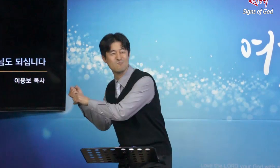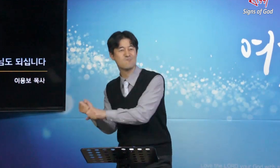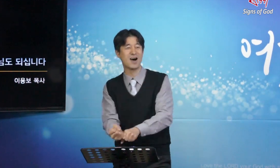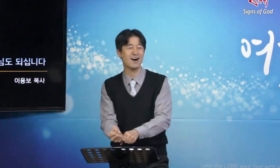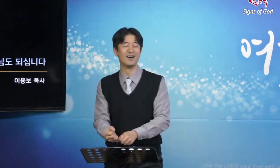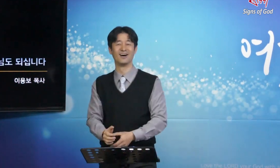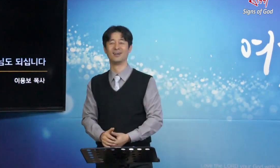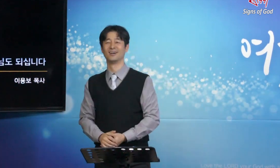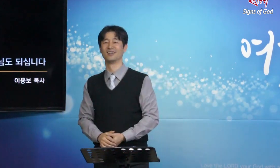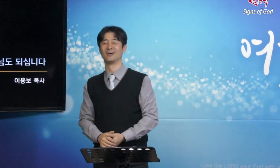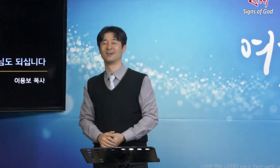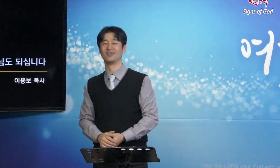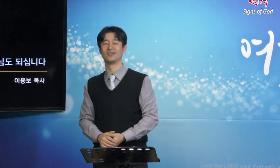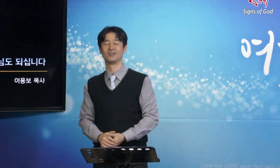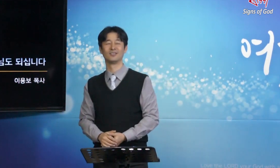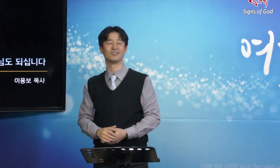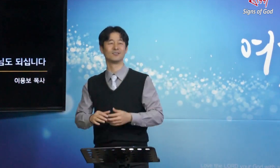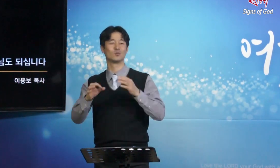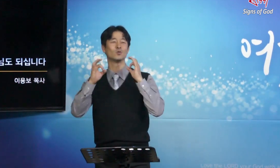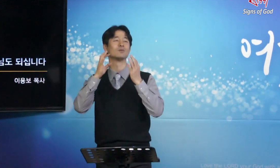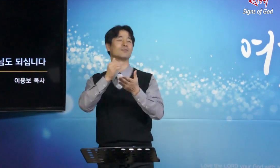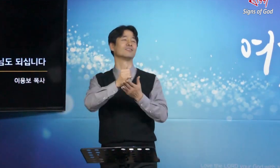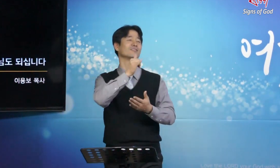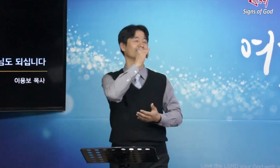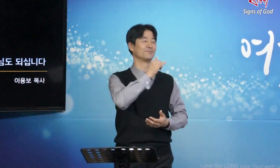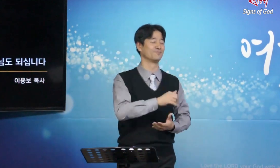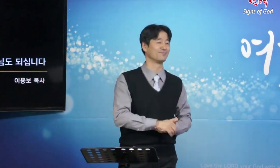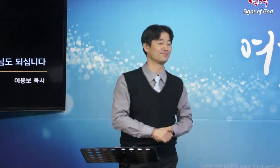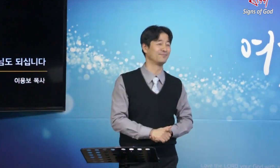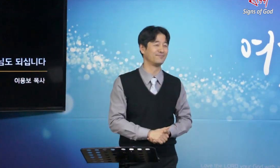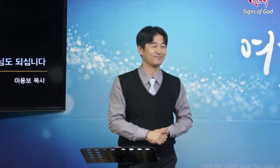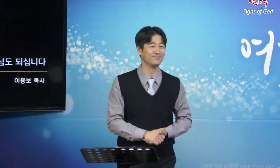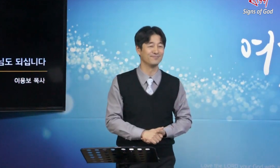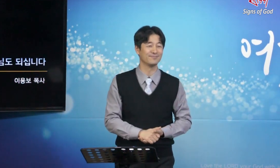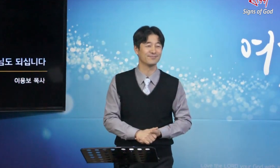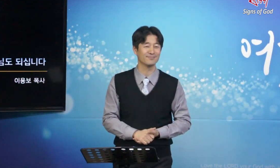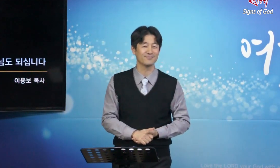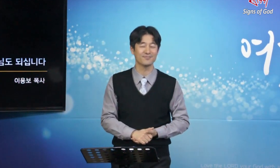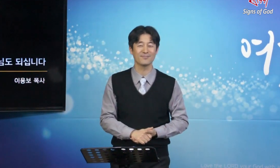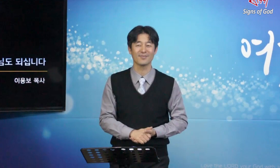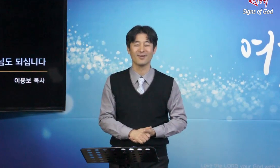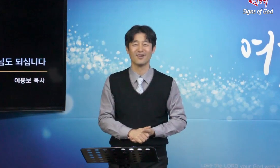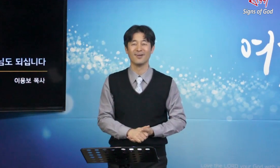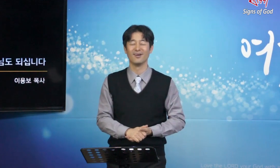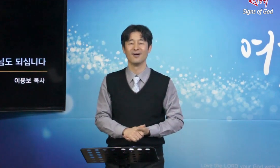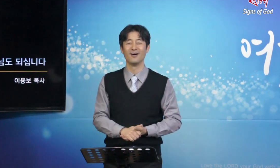아니면 나무로 이렇게 맞았습니다. 전사님이 그렇게.